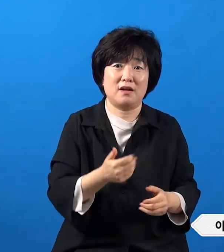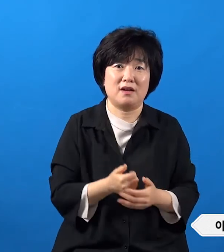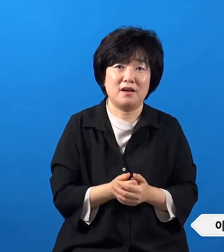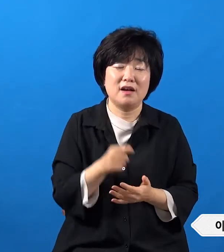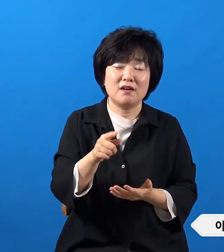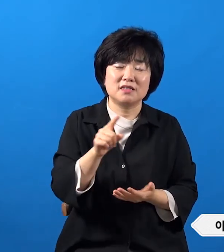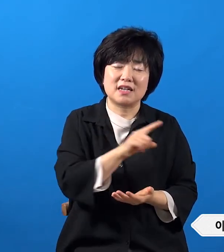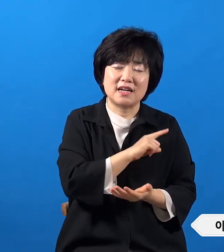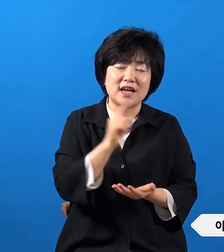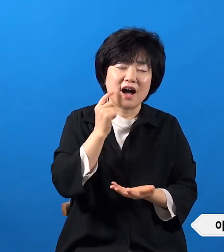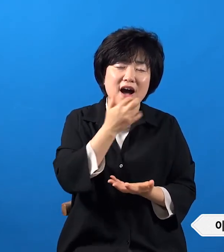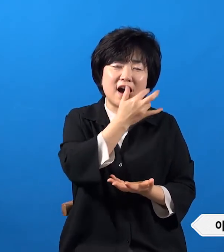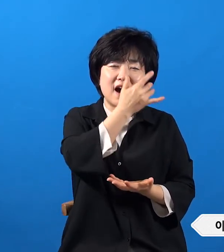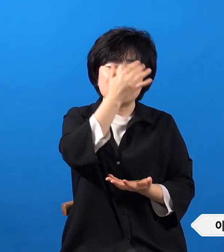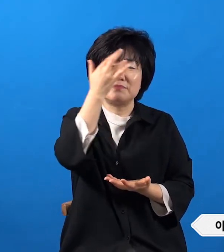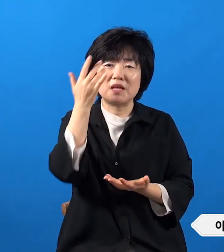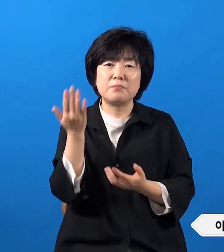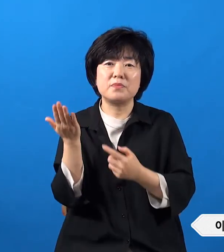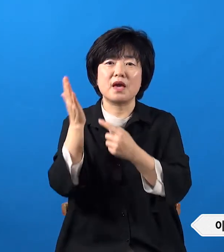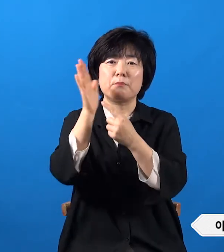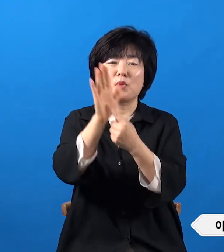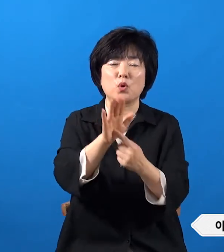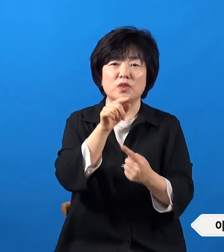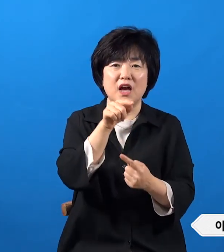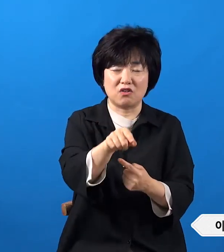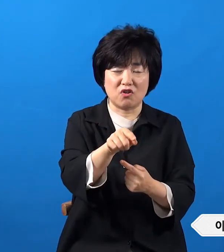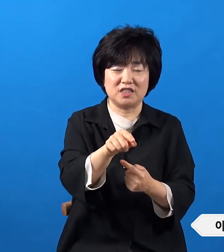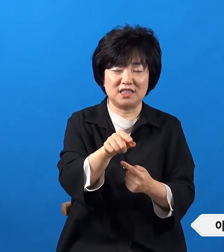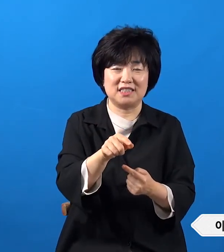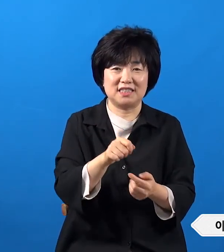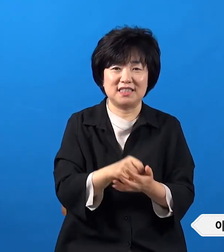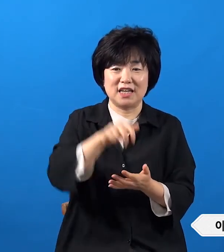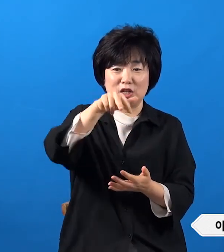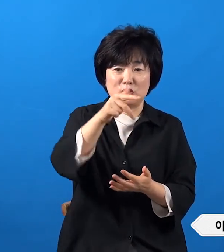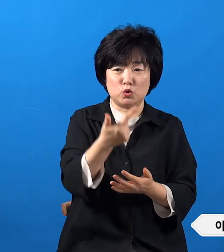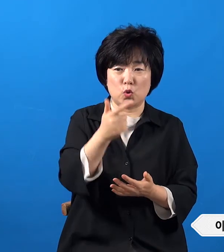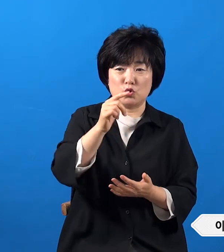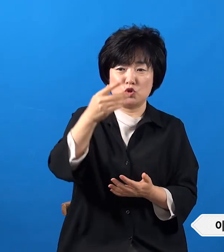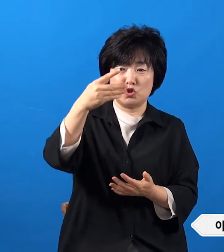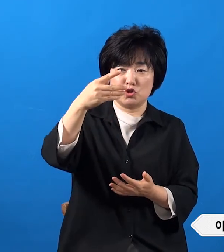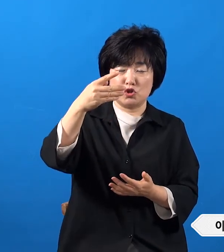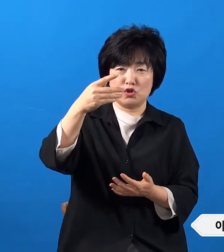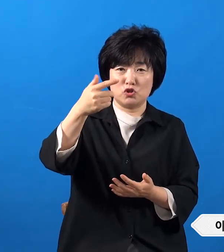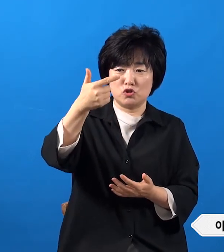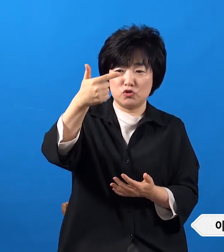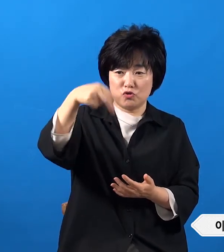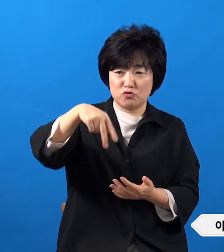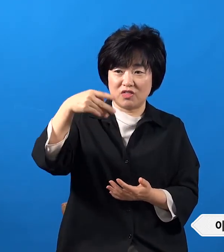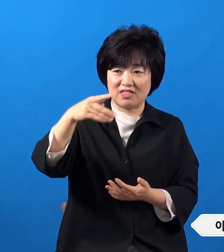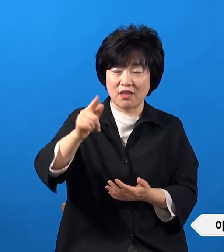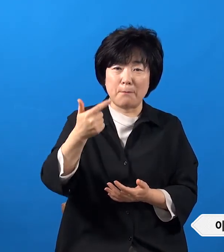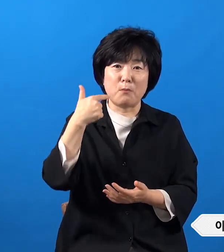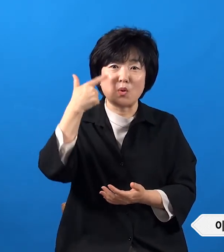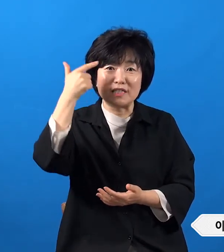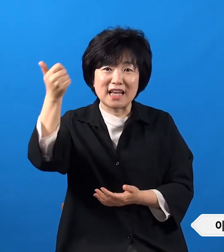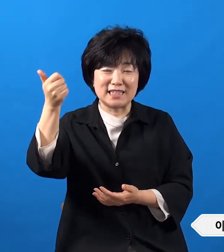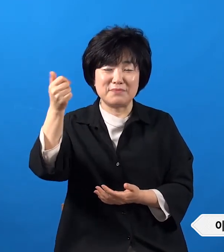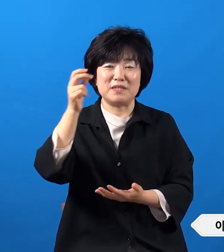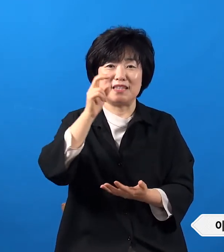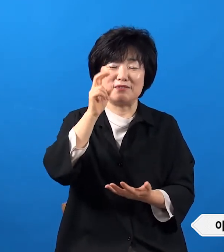아름답게 표현한 것이 우리가 애창하는 존 뉴턴 목사님의 Amazing Grace가